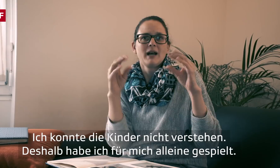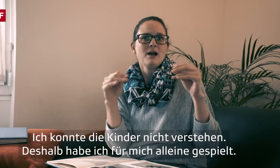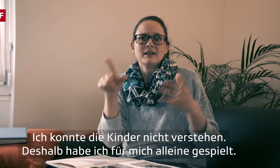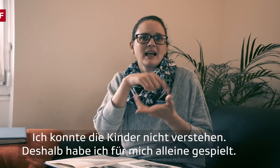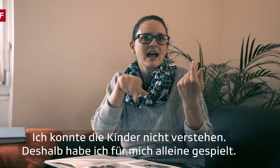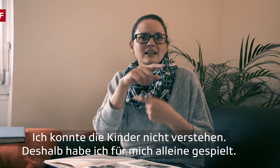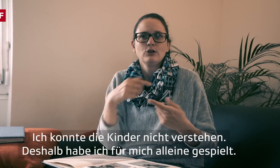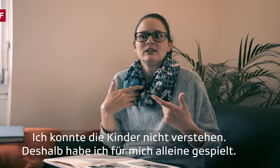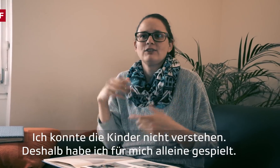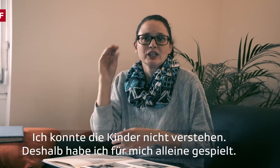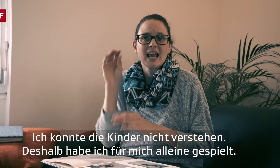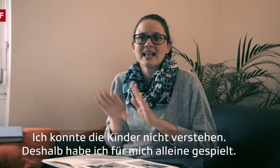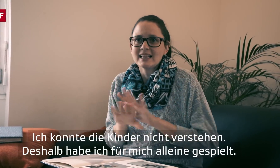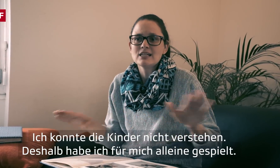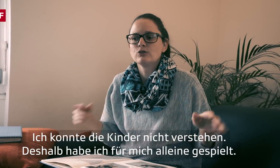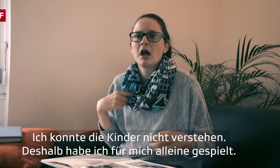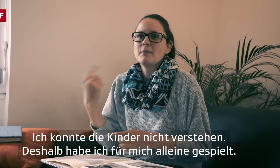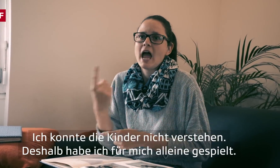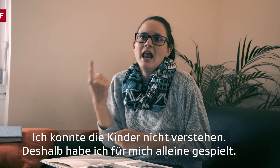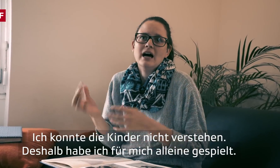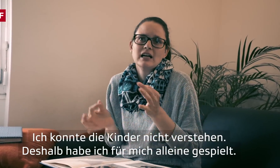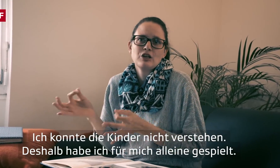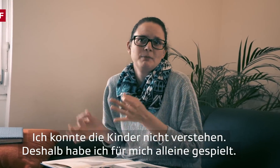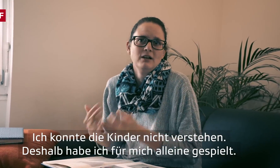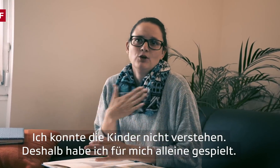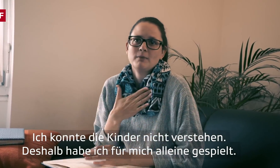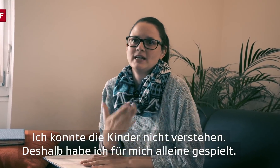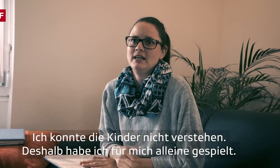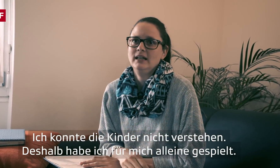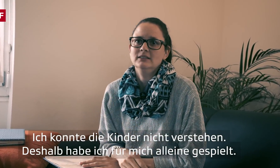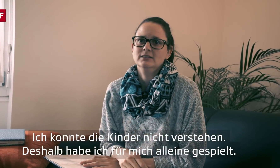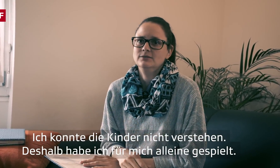sprechen miteinander und ich verstehe mich. Und dann habe ich alleine gespielt.